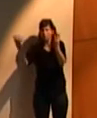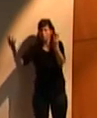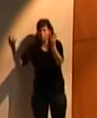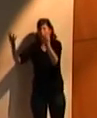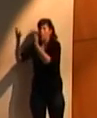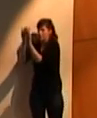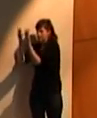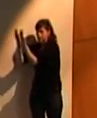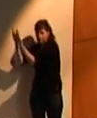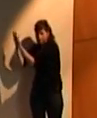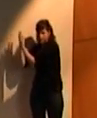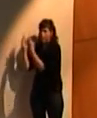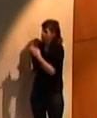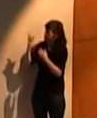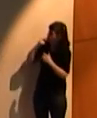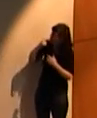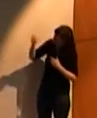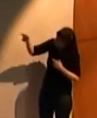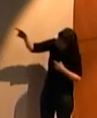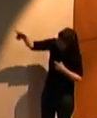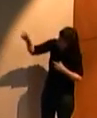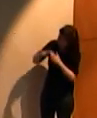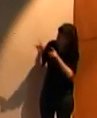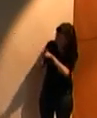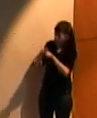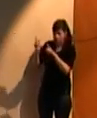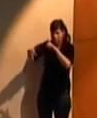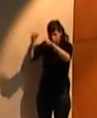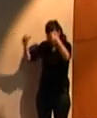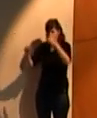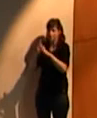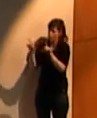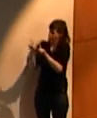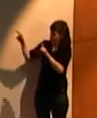une apparition progressive de la végétation et de l'eau aussi.